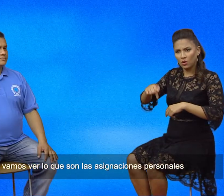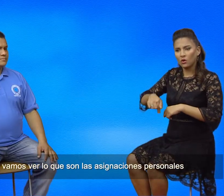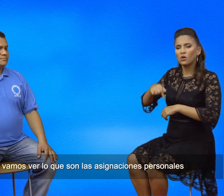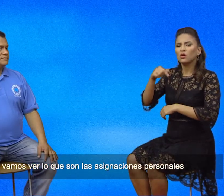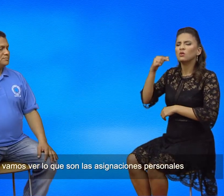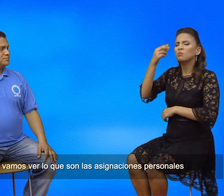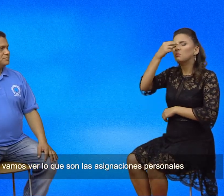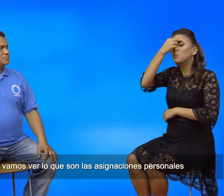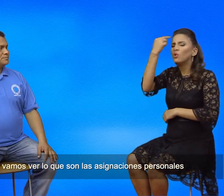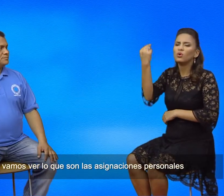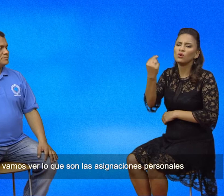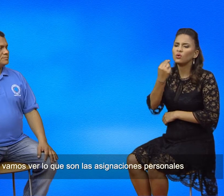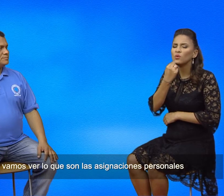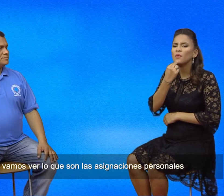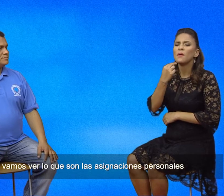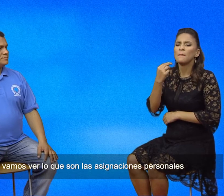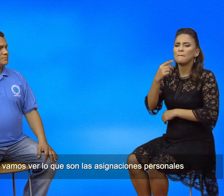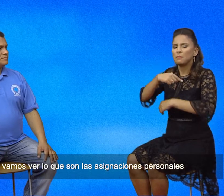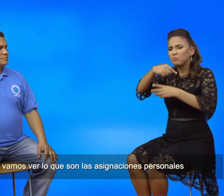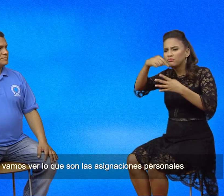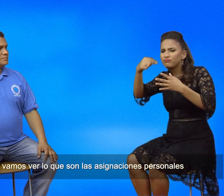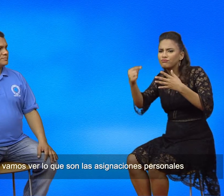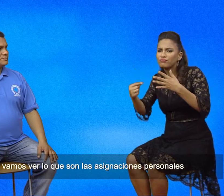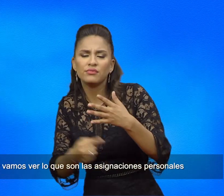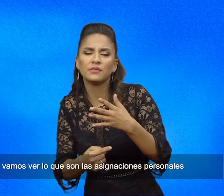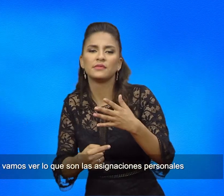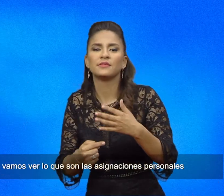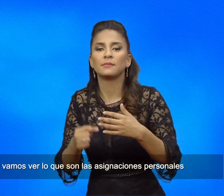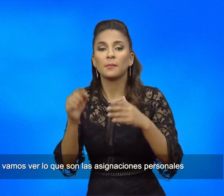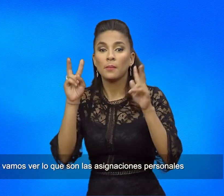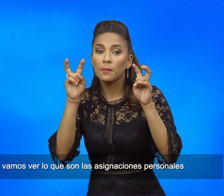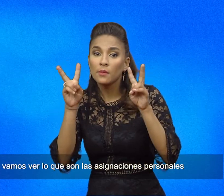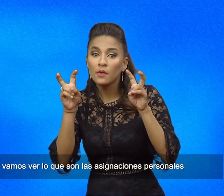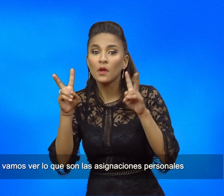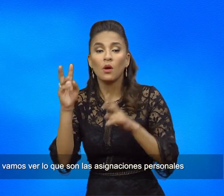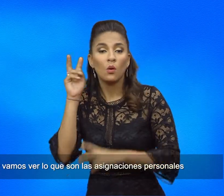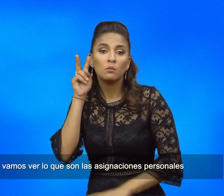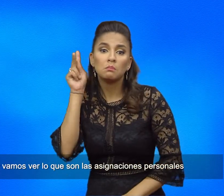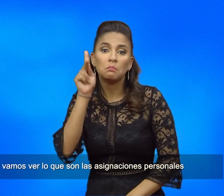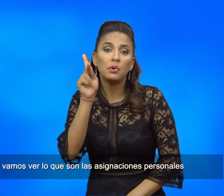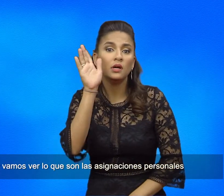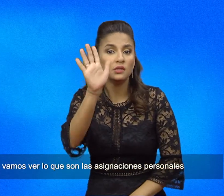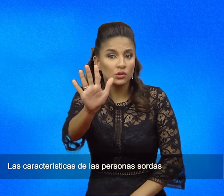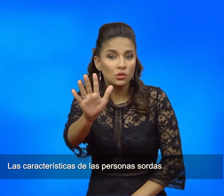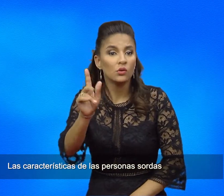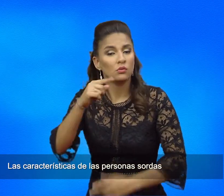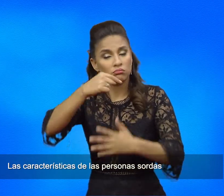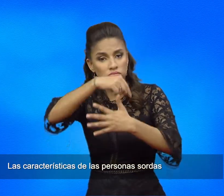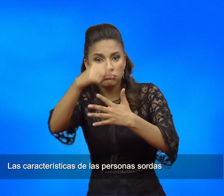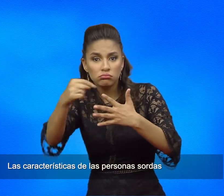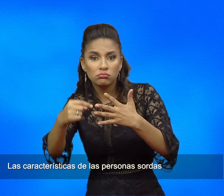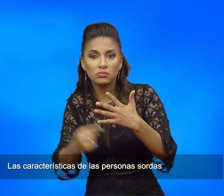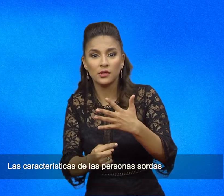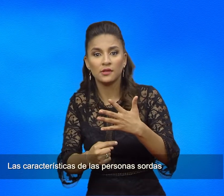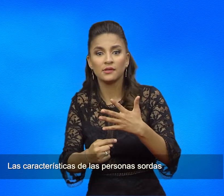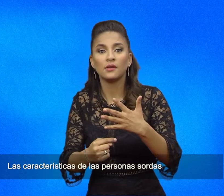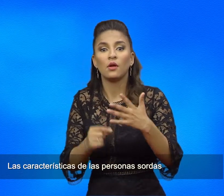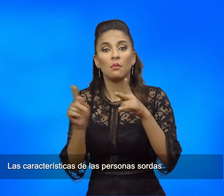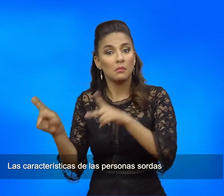hoy vamos a ver lo que son las asignaciones personales la característica de las